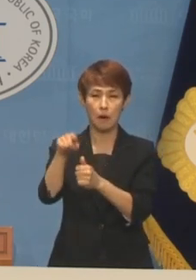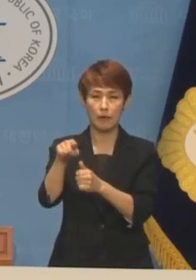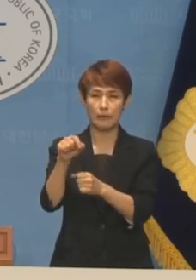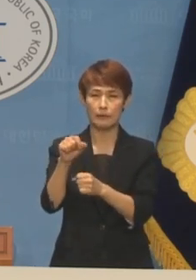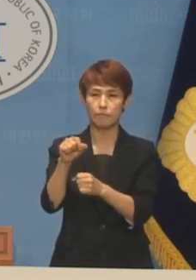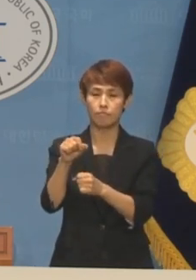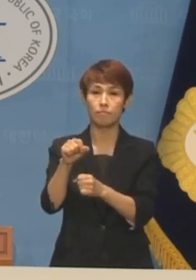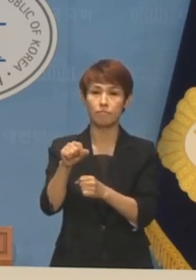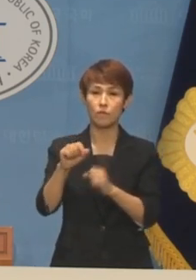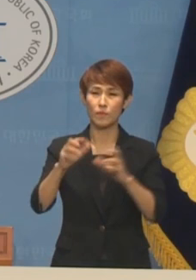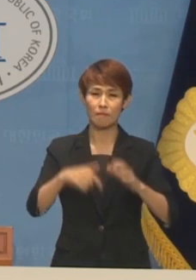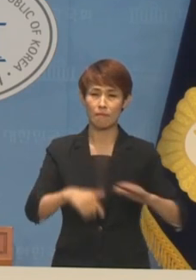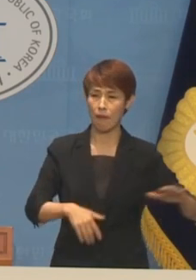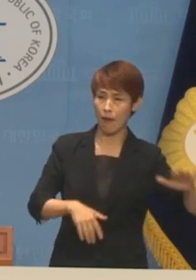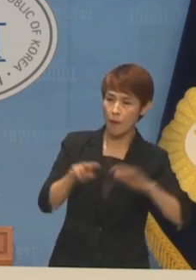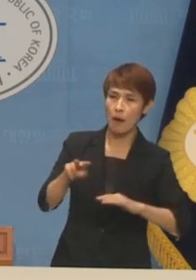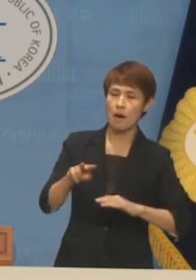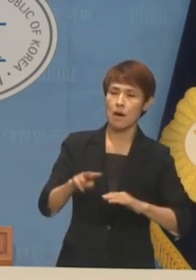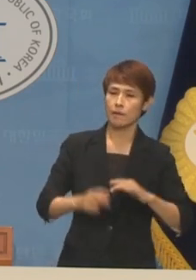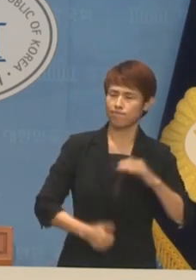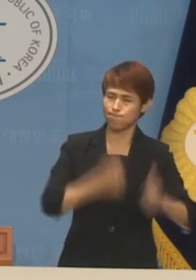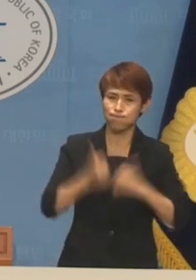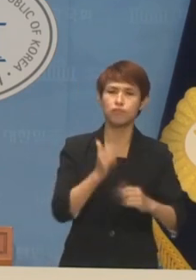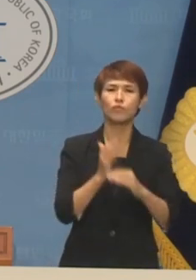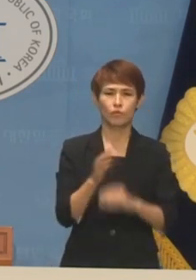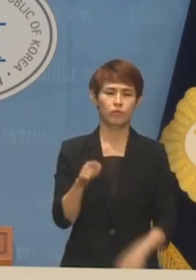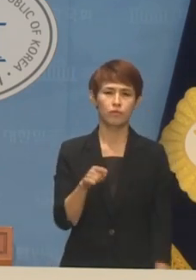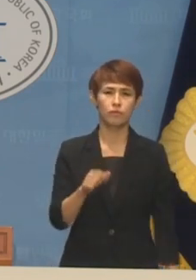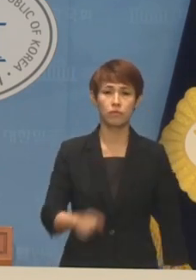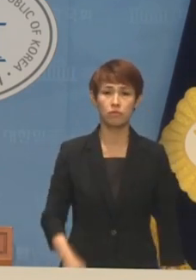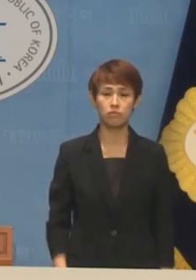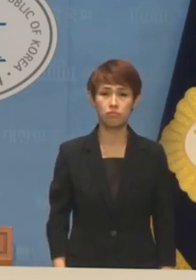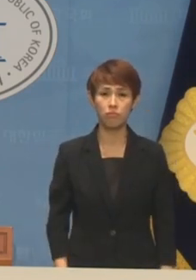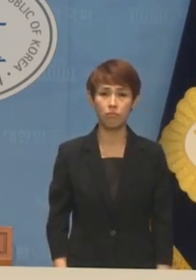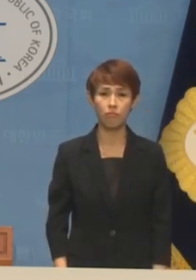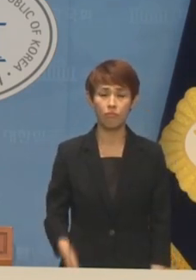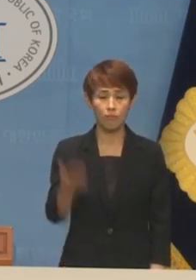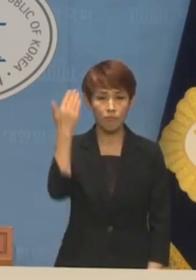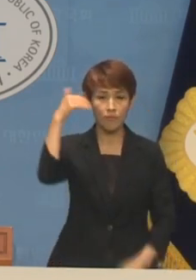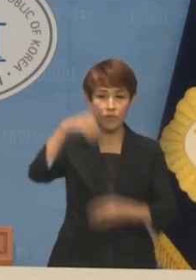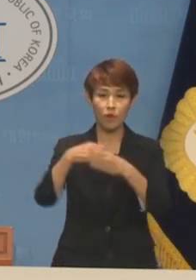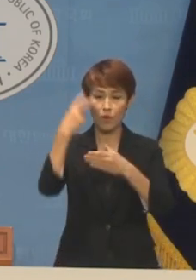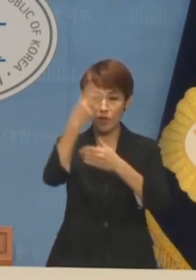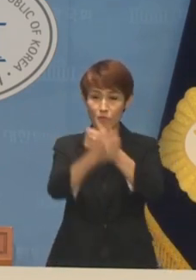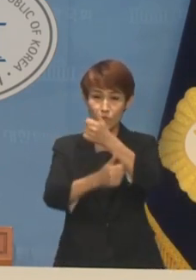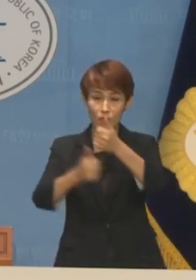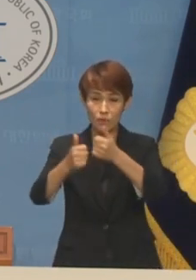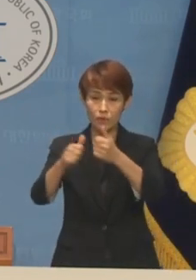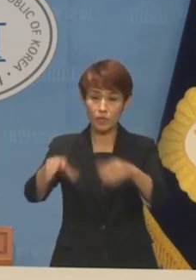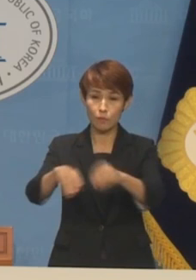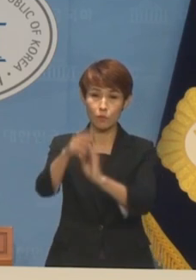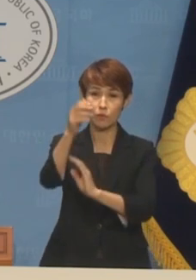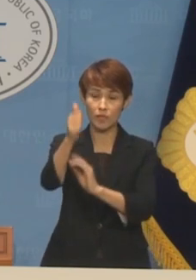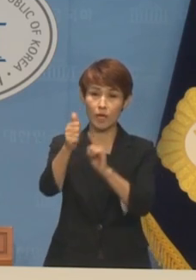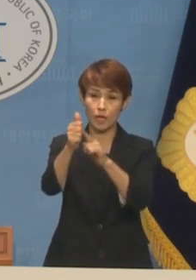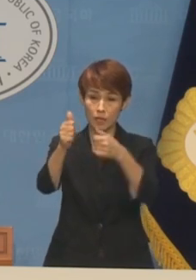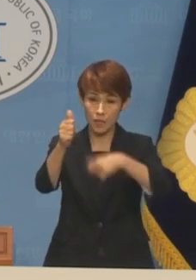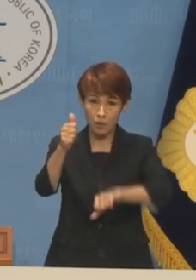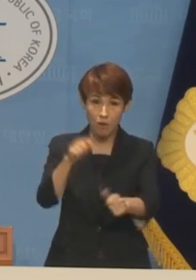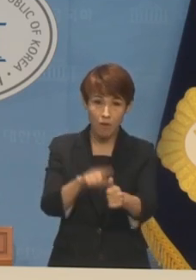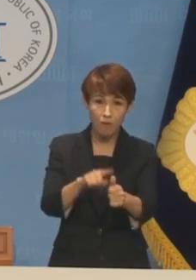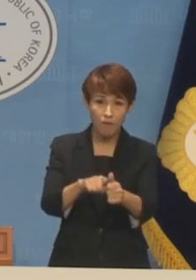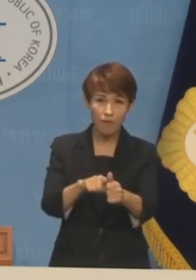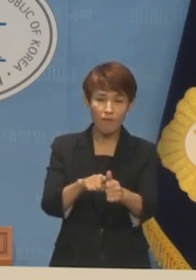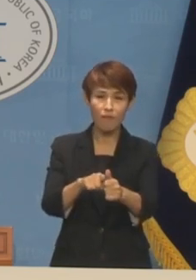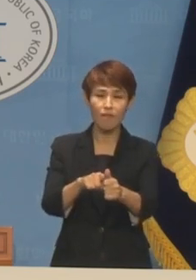국민으로부터 분노를 사고 있습니다. 사퇴한 선관위 전 사무총장의 자녀는